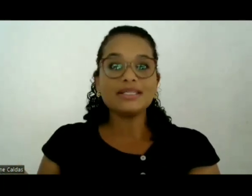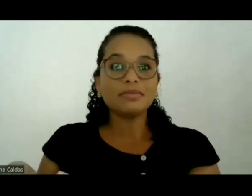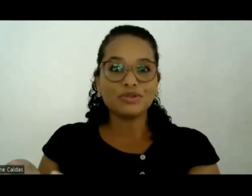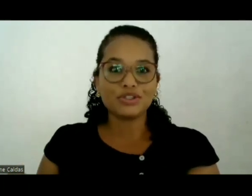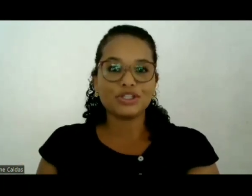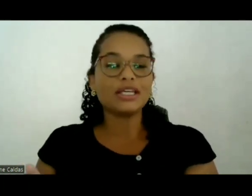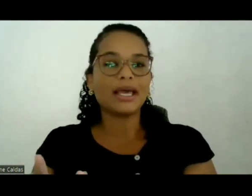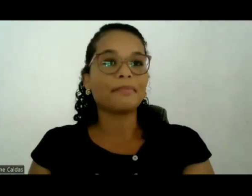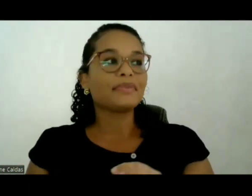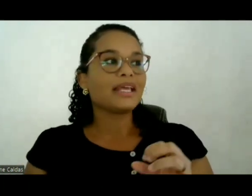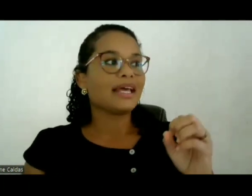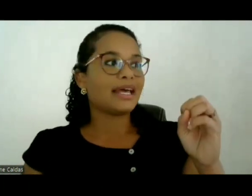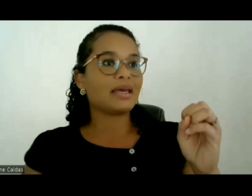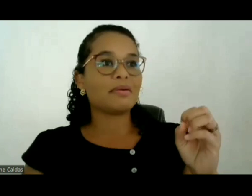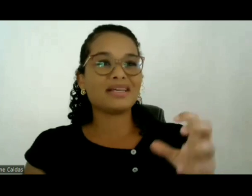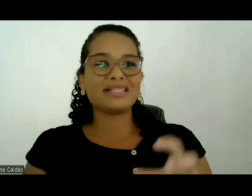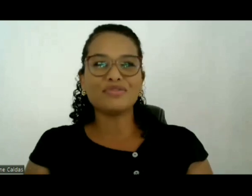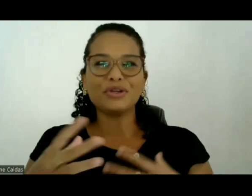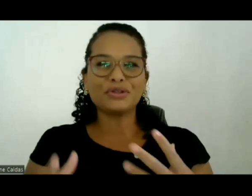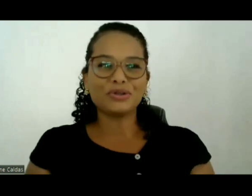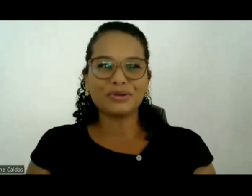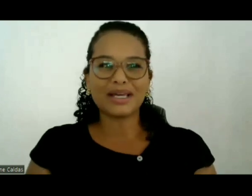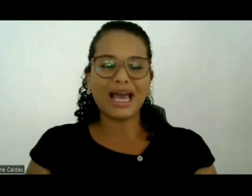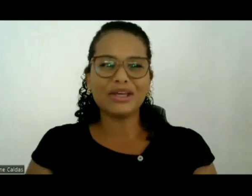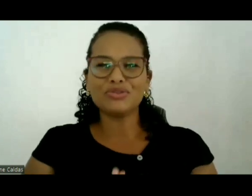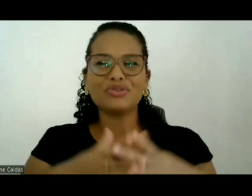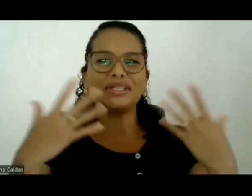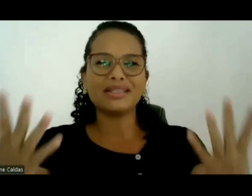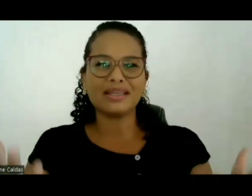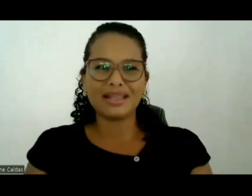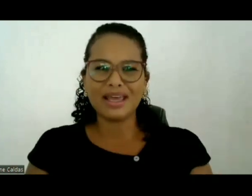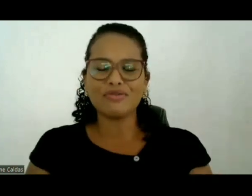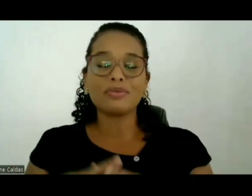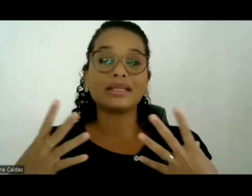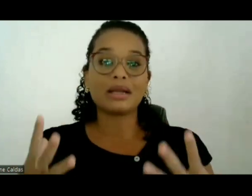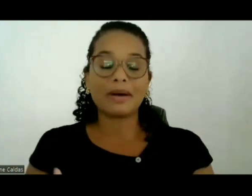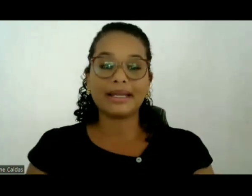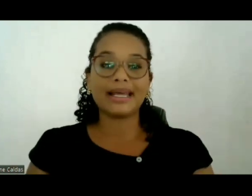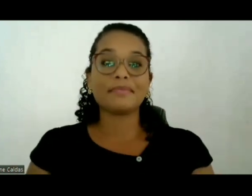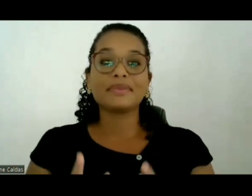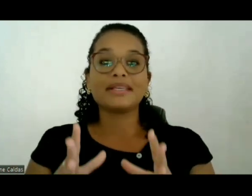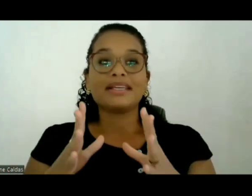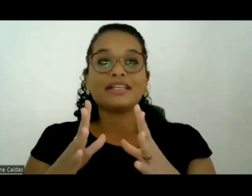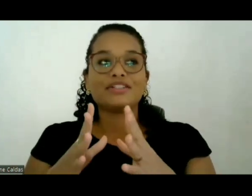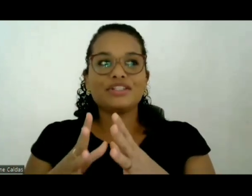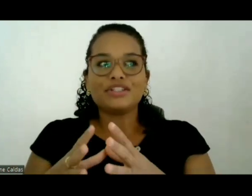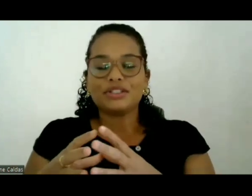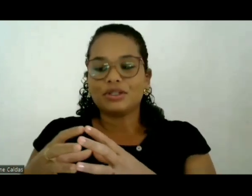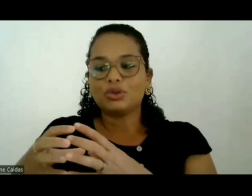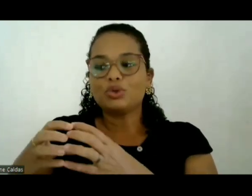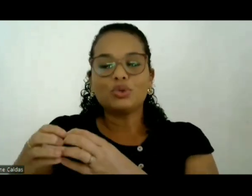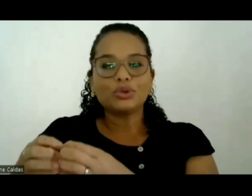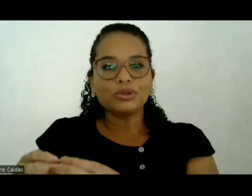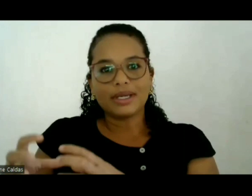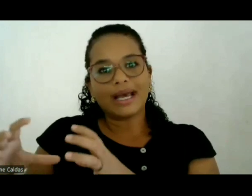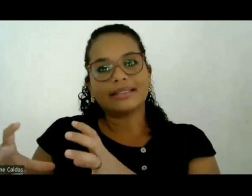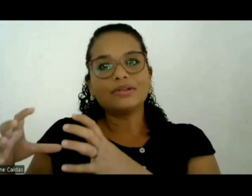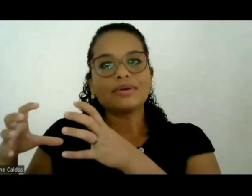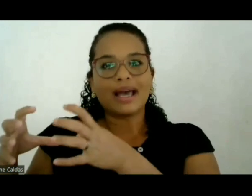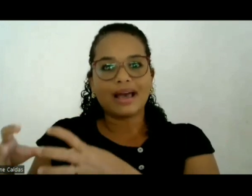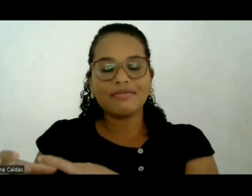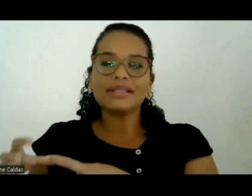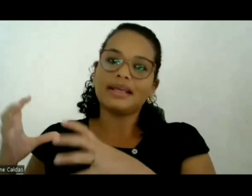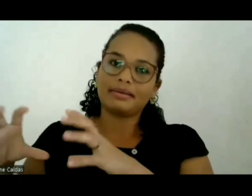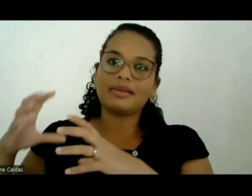utilizo esse bom dia, mas se eu for em outro lugar, eu não vou entender, eu vou me atrapalhar. Gente,